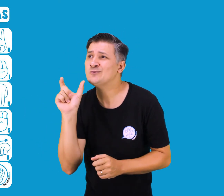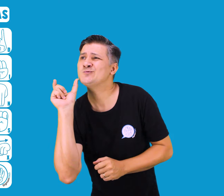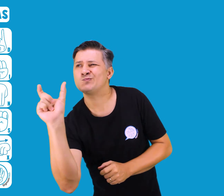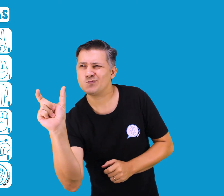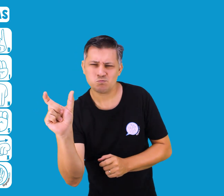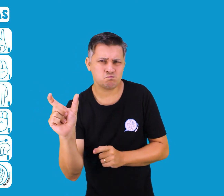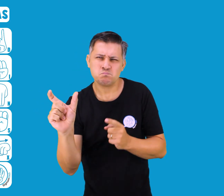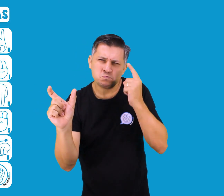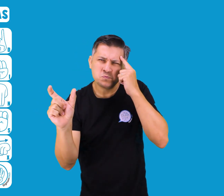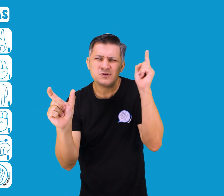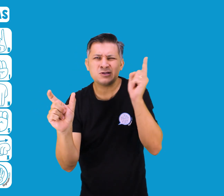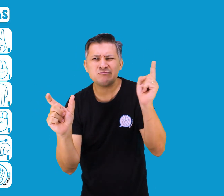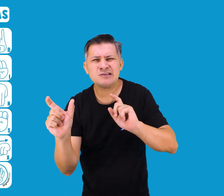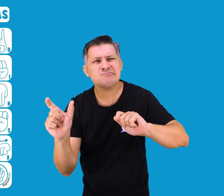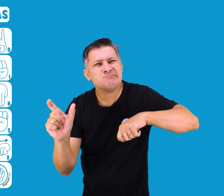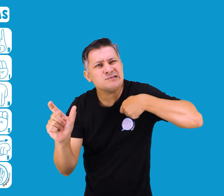siglas ou palavras para as quais